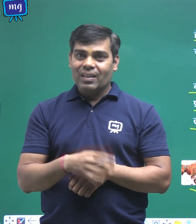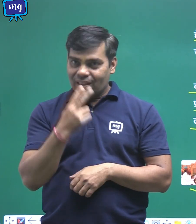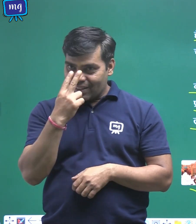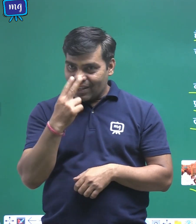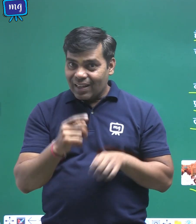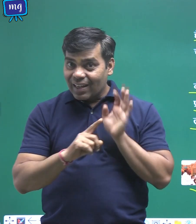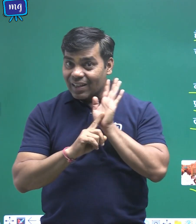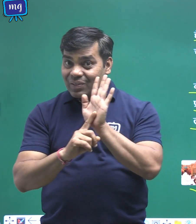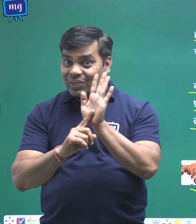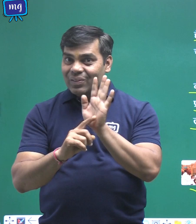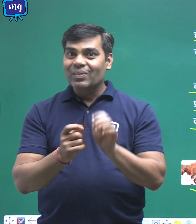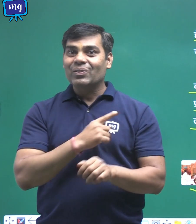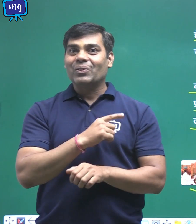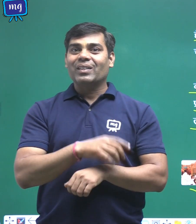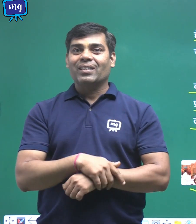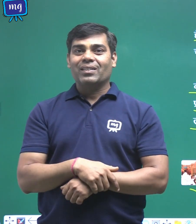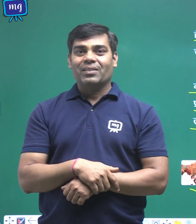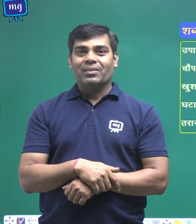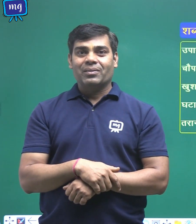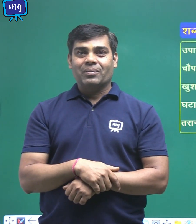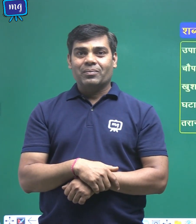दिखाया गया है।